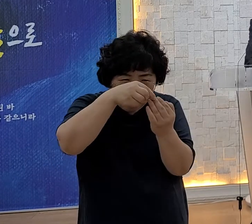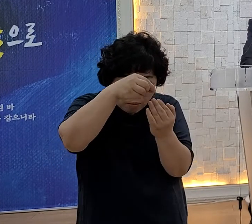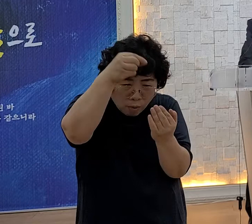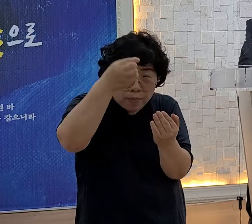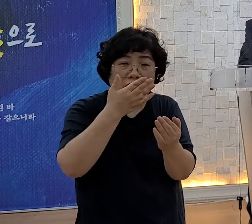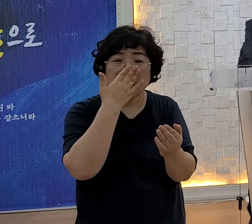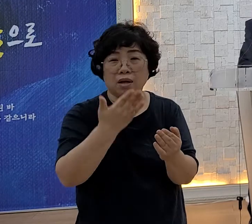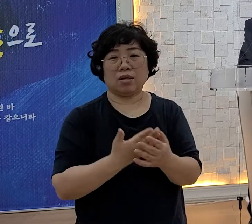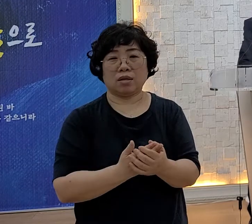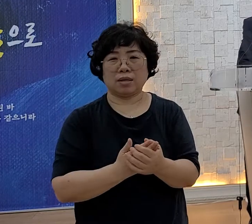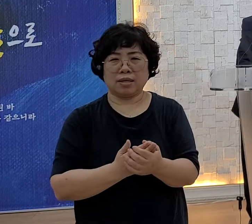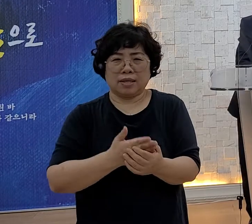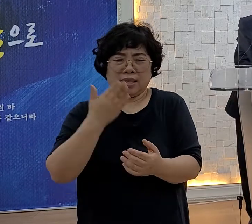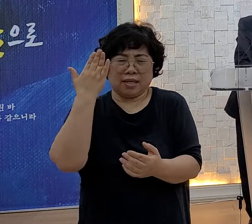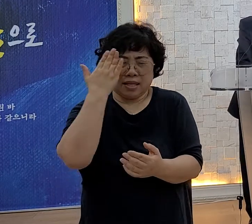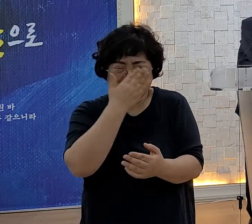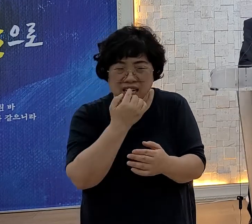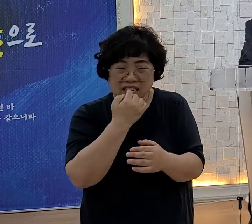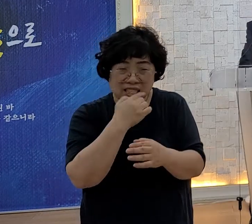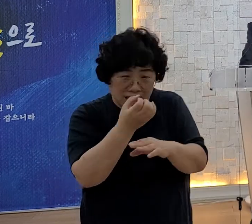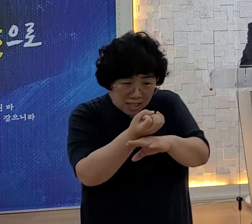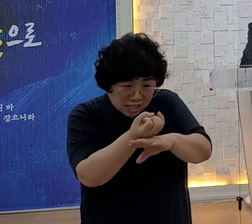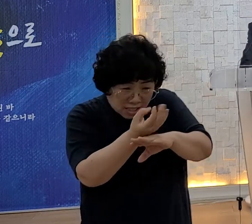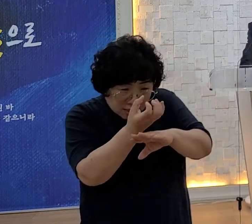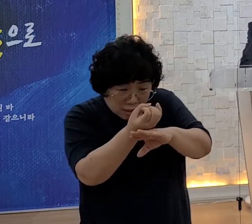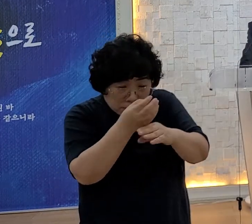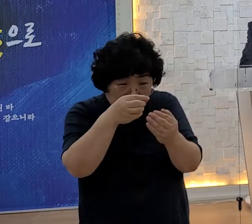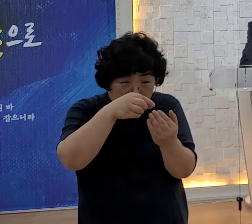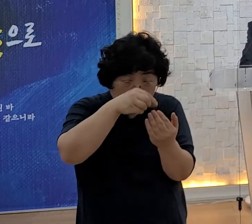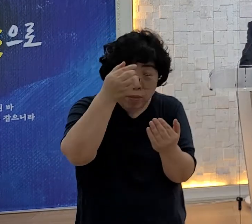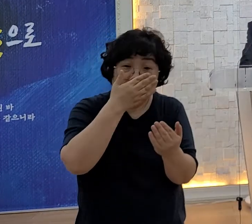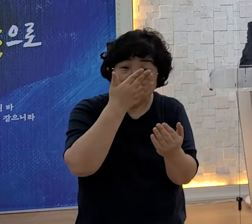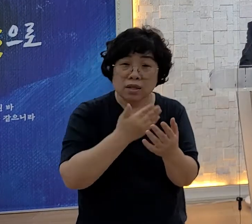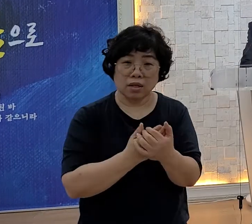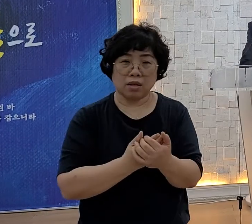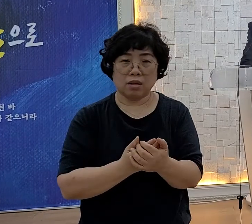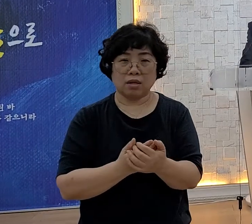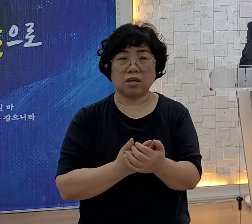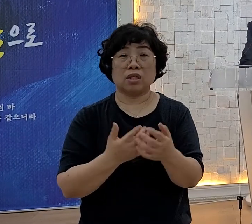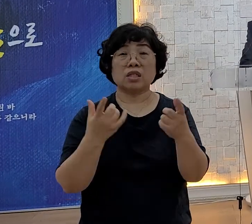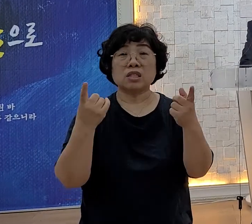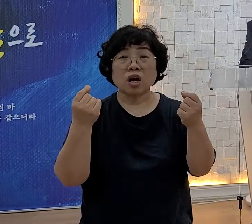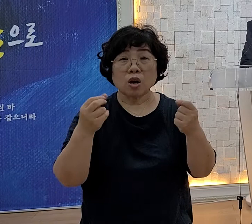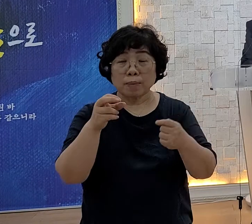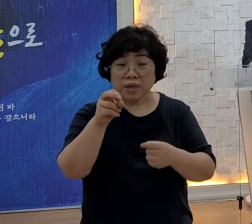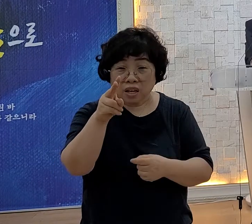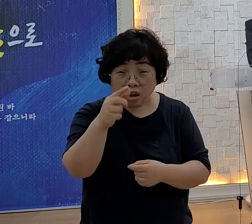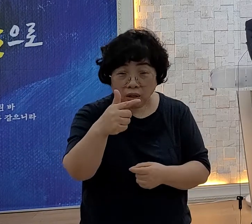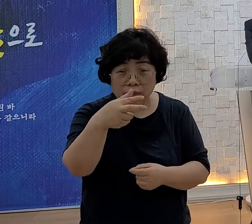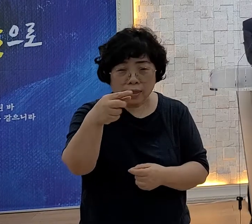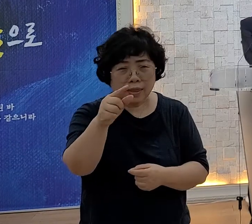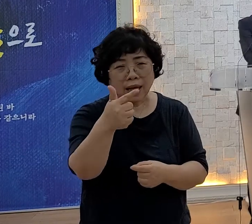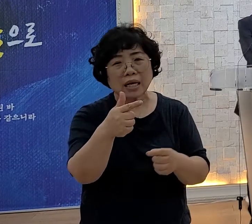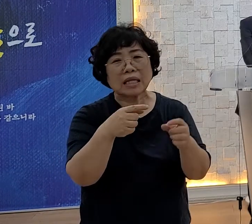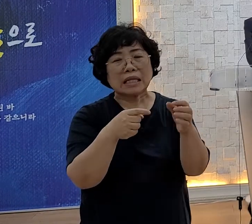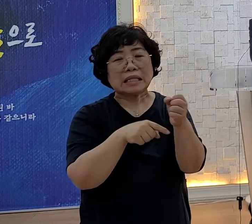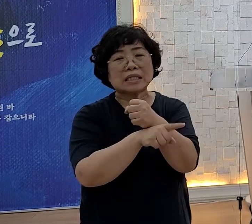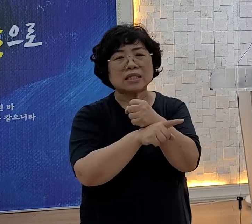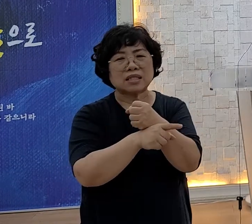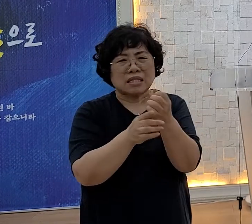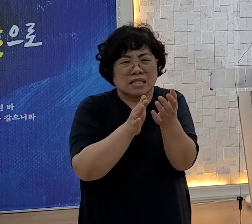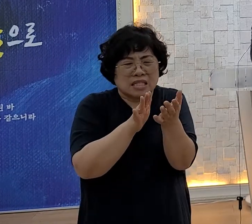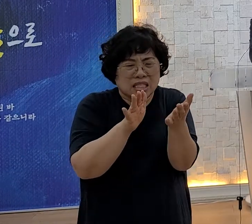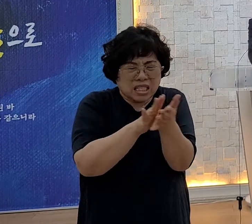깨끗한 금이 나옵니다. 그래서 오늘 이 주신 이 인내는 연단을 라는 뜻입니다. 그만큼 우리가